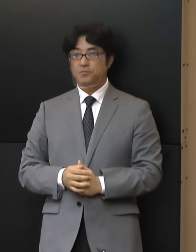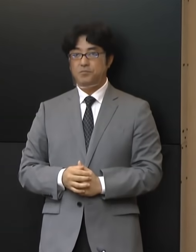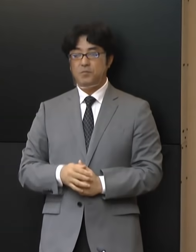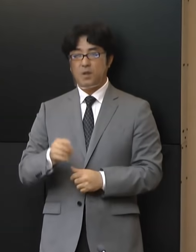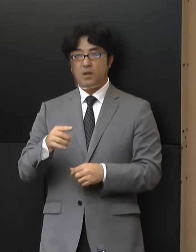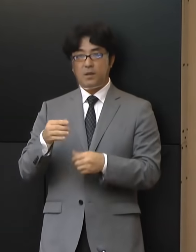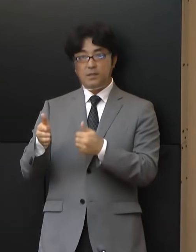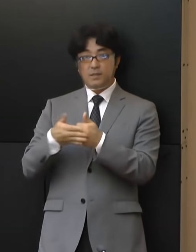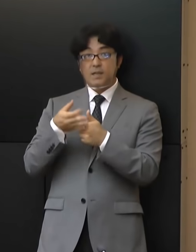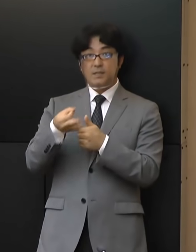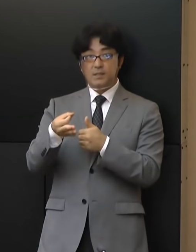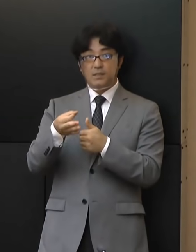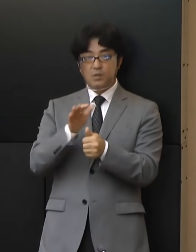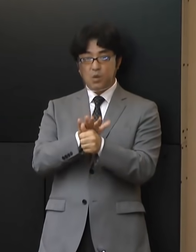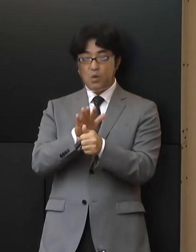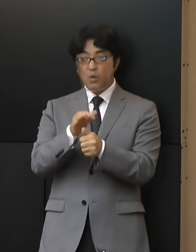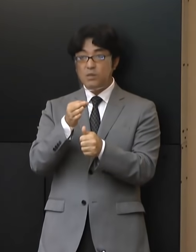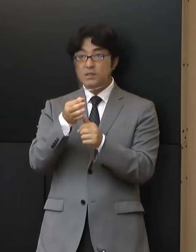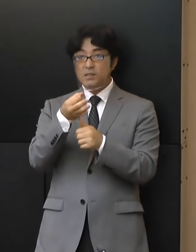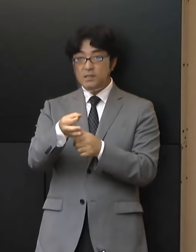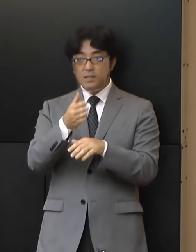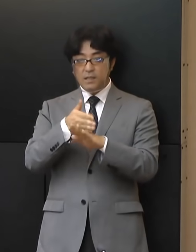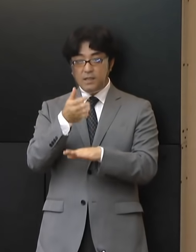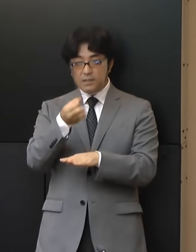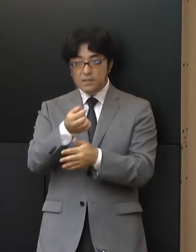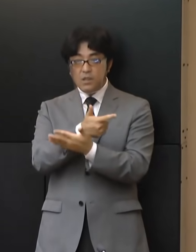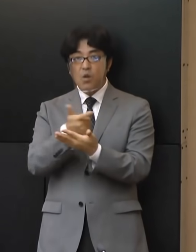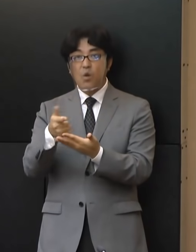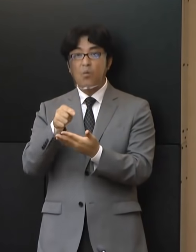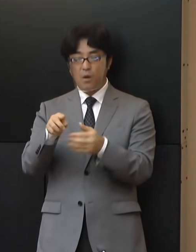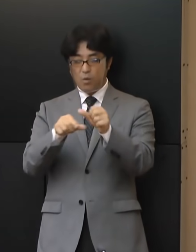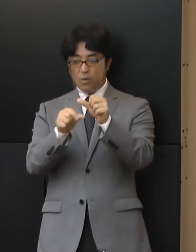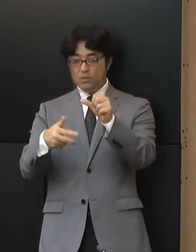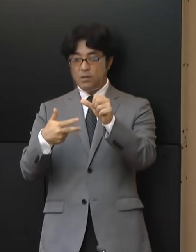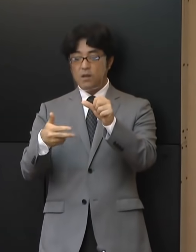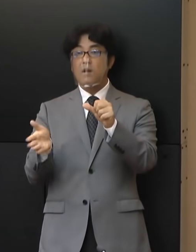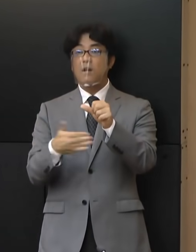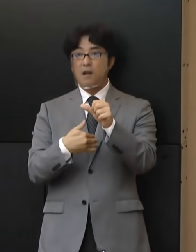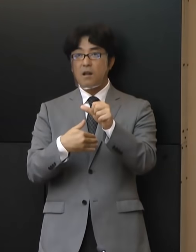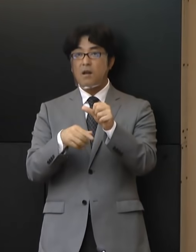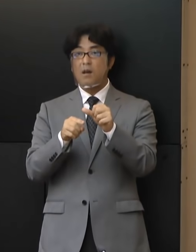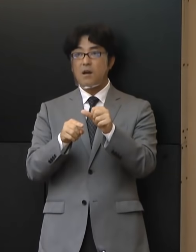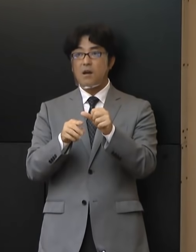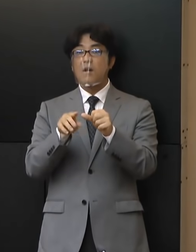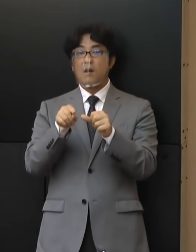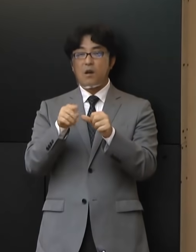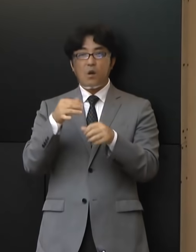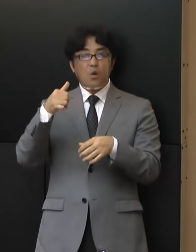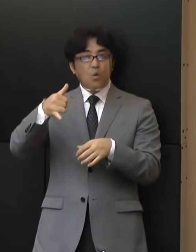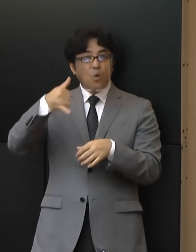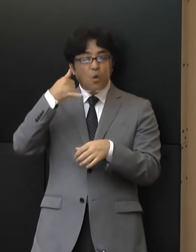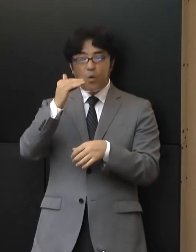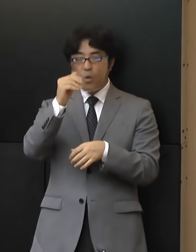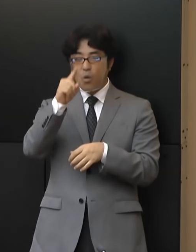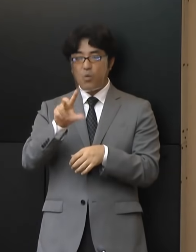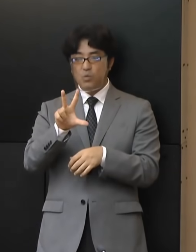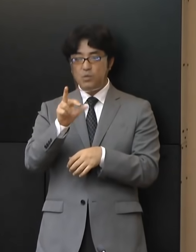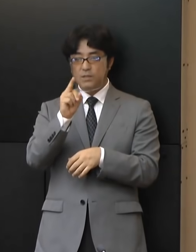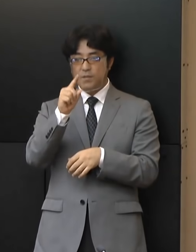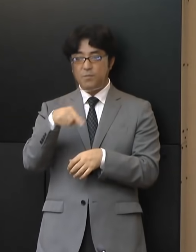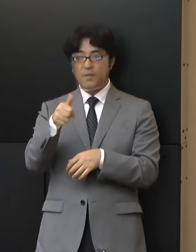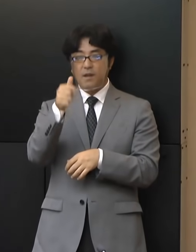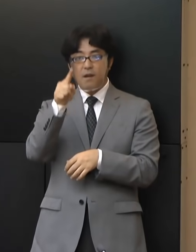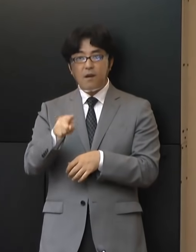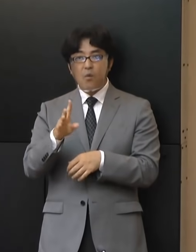支援金や協力金の支給実施にあたっては、5月7日からはですね、ワンストップによるコールセンター業務を始めます。支給事務におい